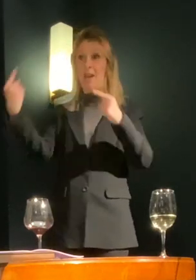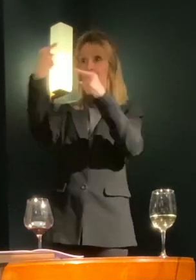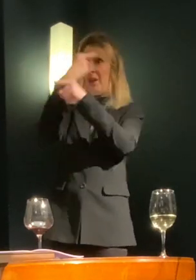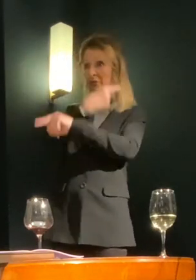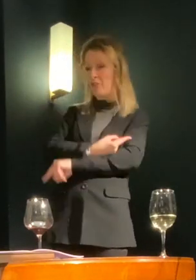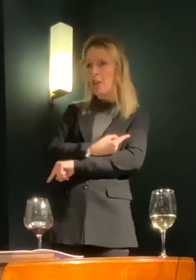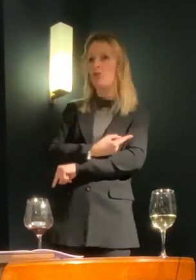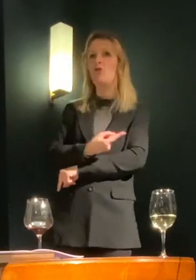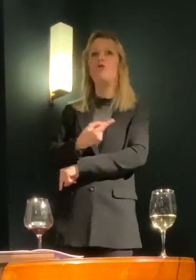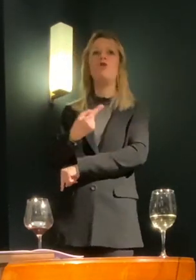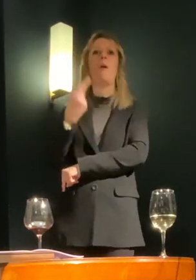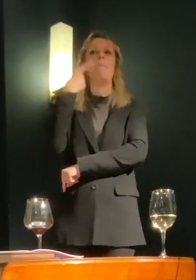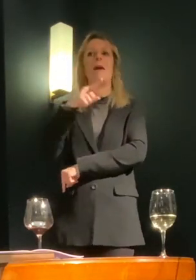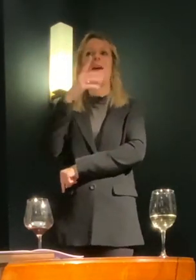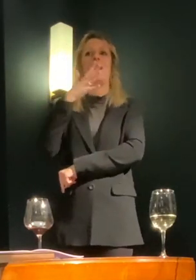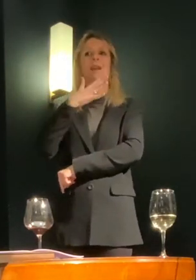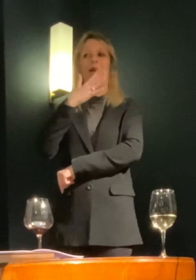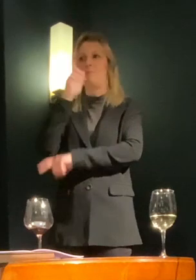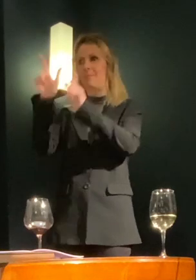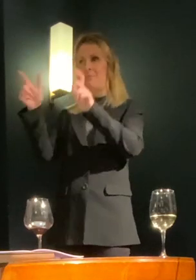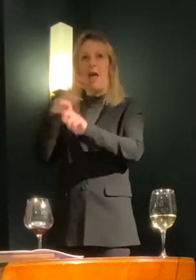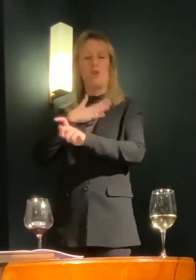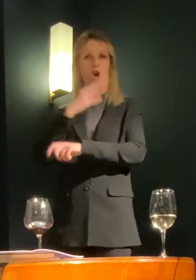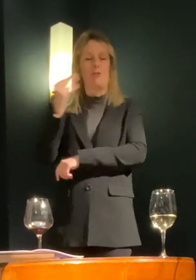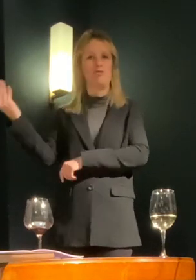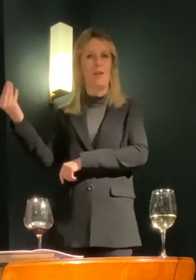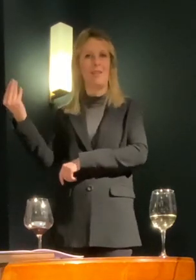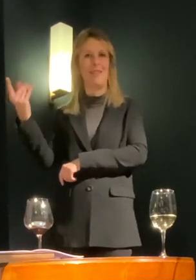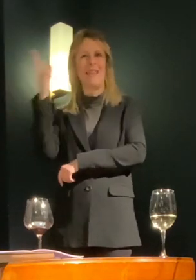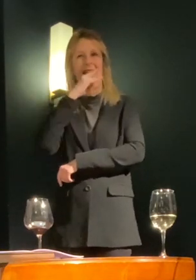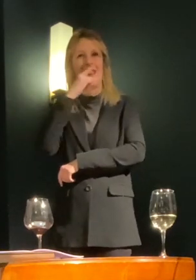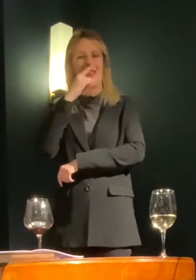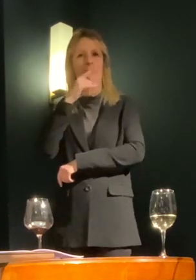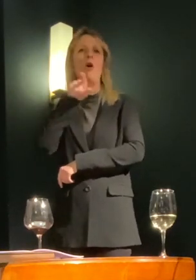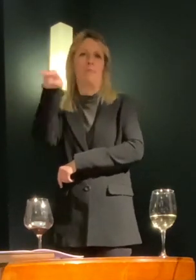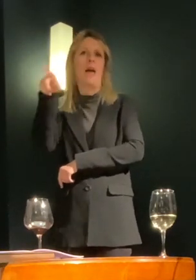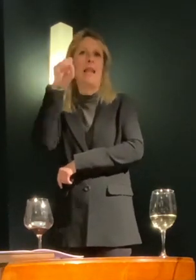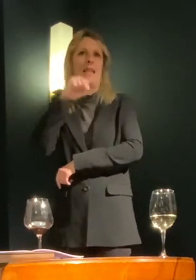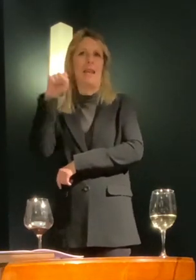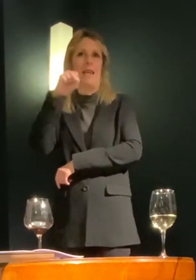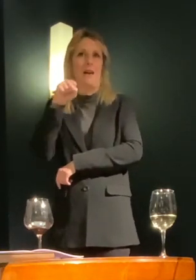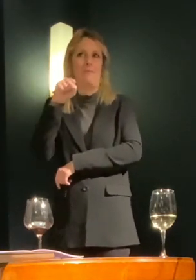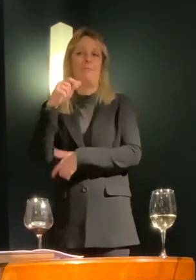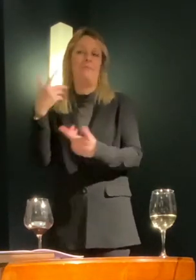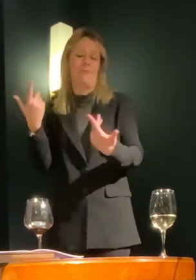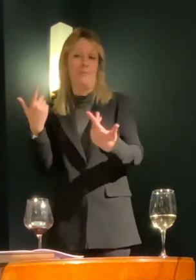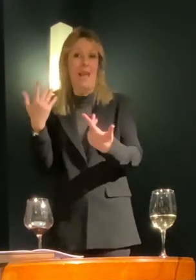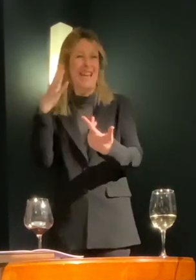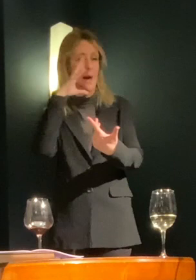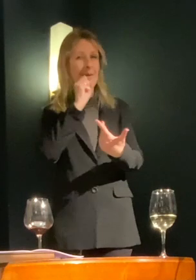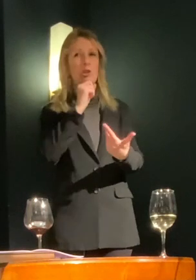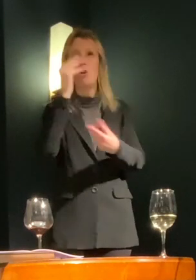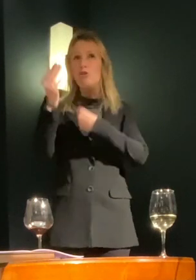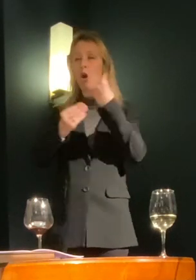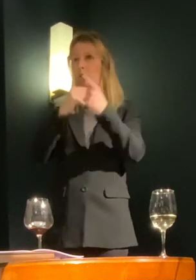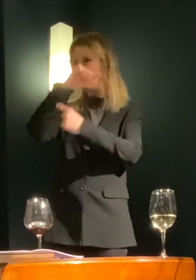vero cattivo della storia è Andrea. E ho un po' capito qual è, diciamo, il gioco su cui ruota questa cosa. È